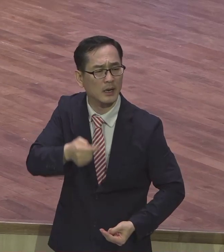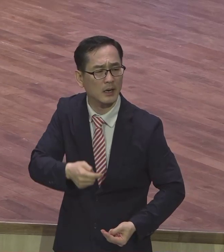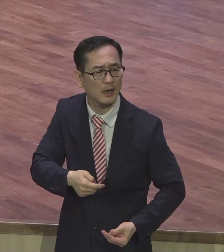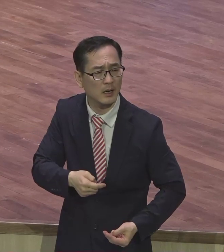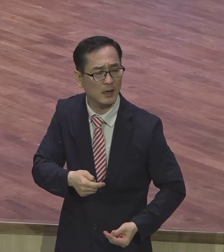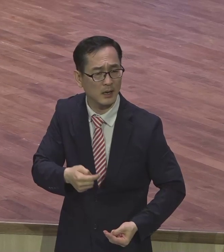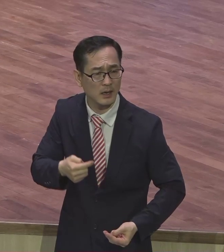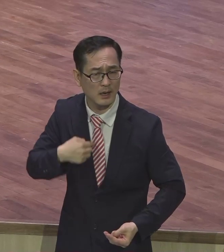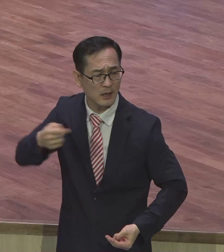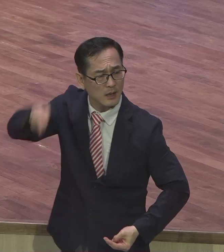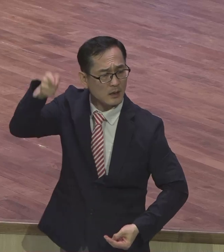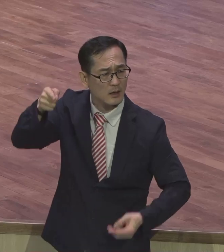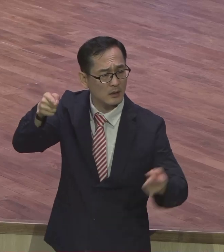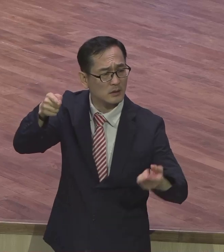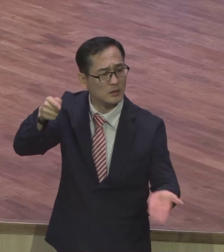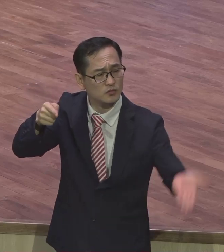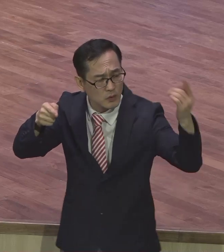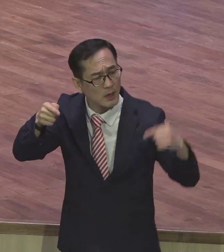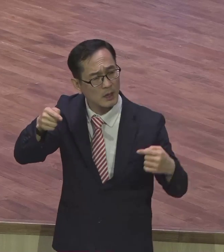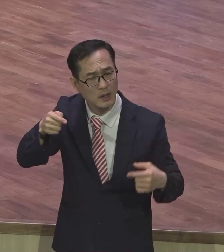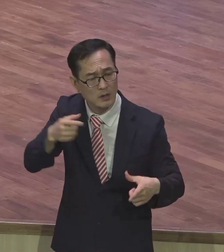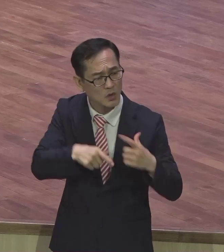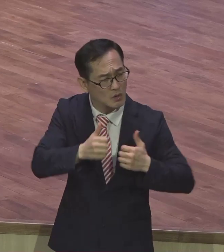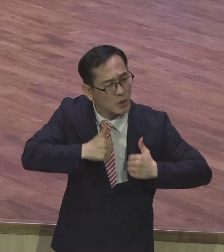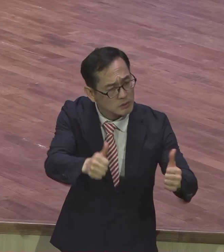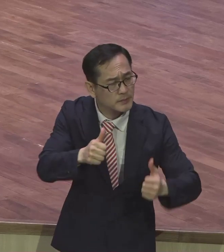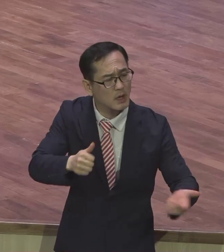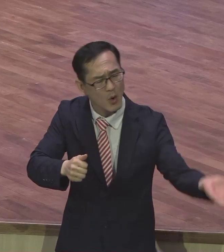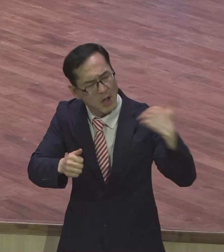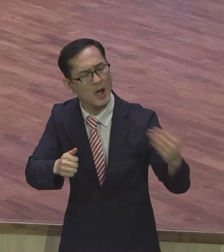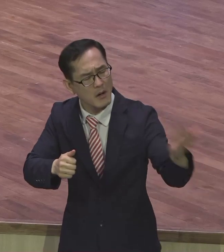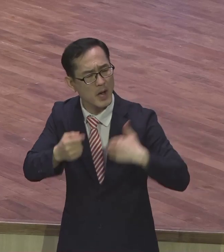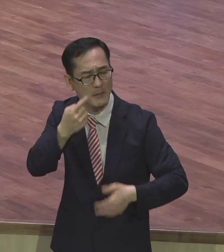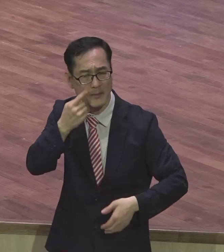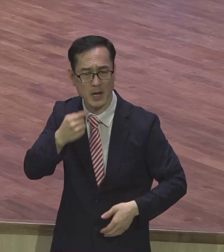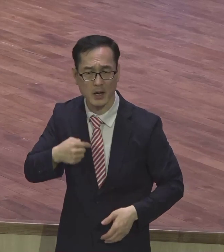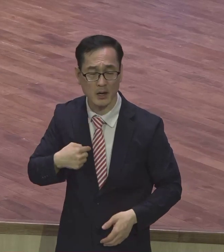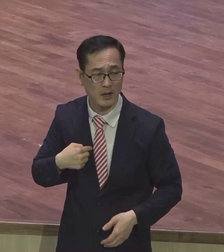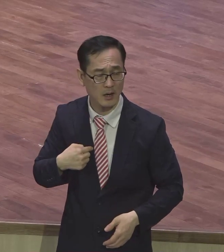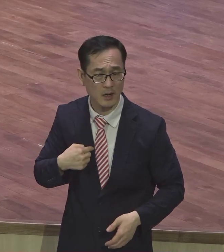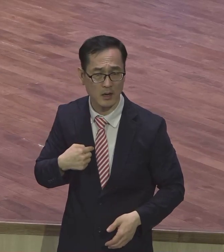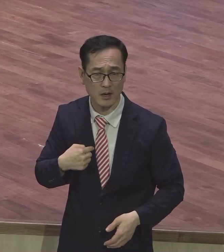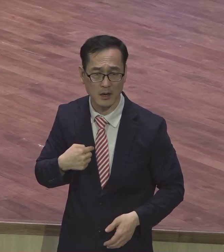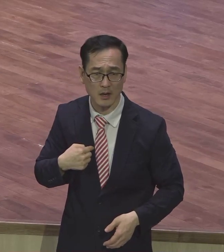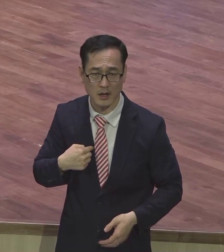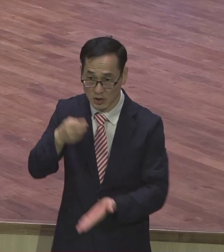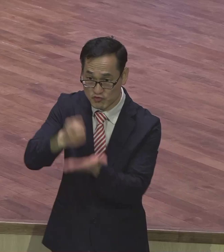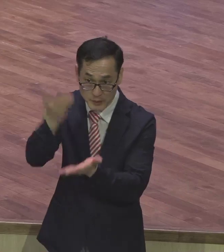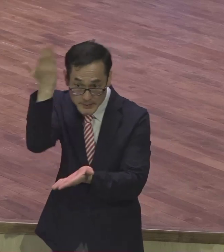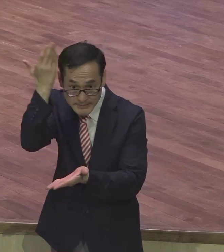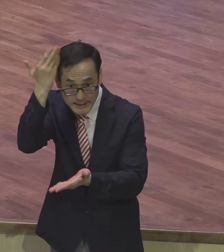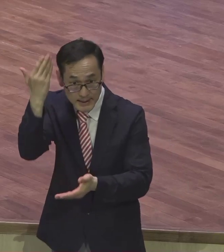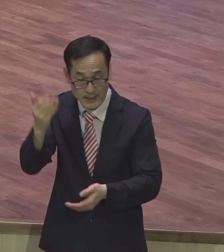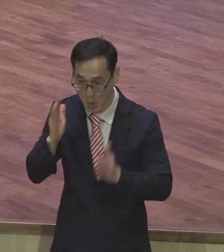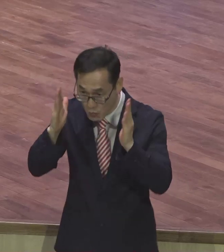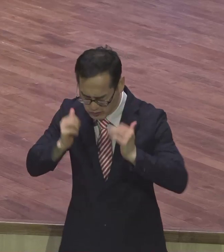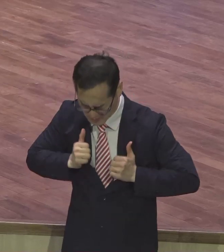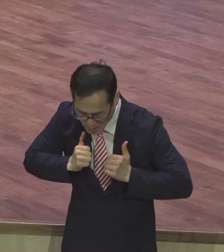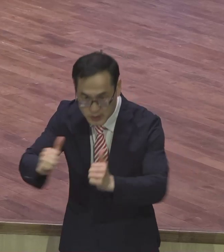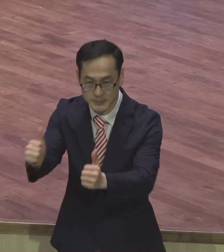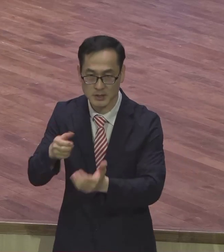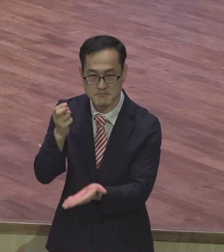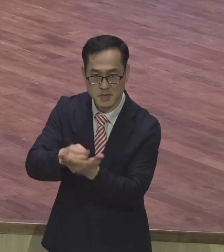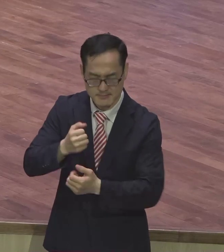나보다 더 공부만 해서 나보다 정말 유대인으로서 율법학자 율법 나 학자인데 나만큼 공부만 해서